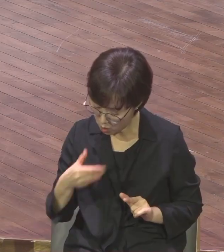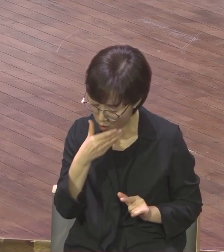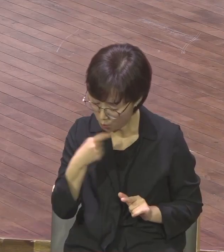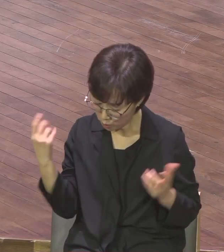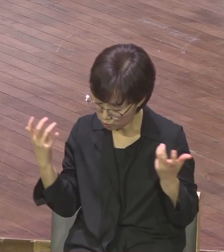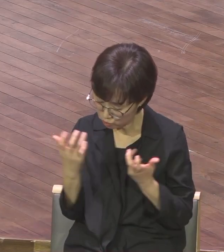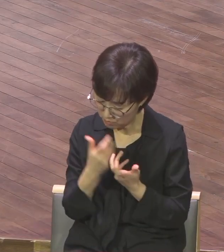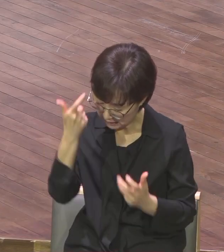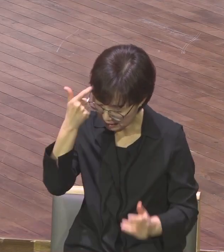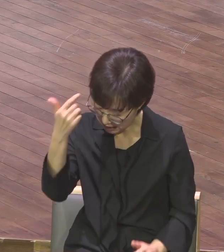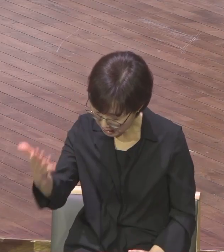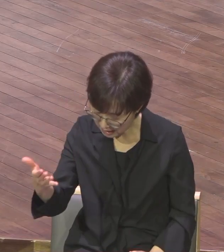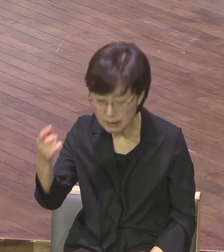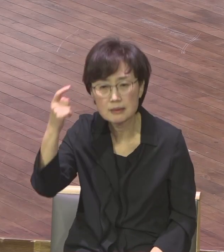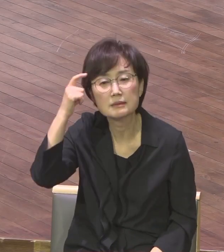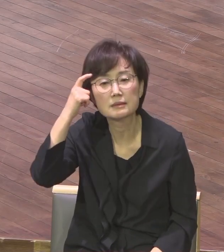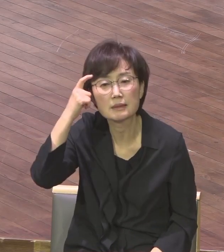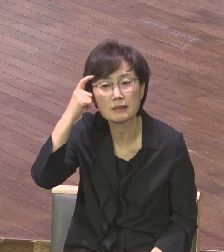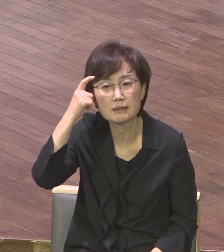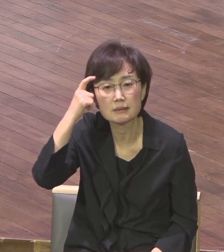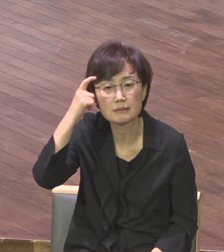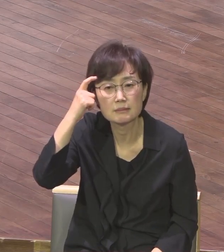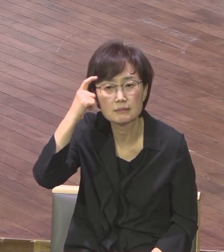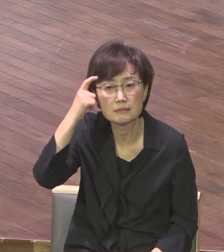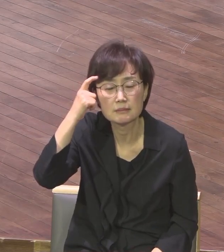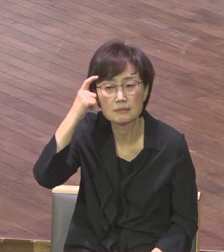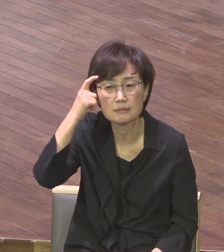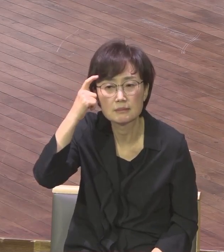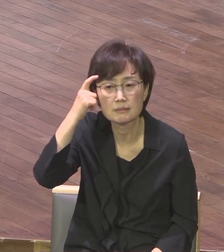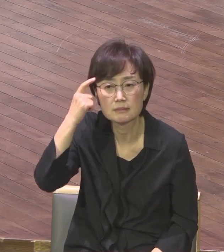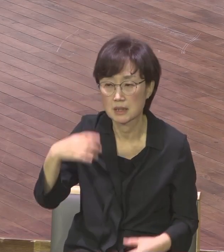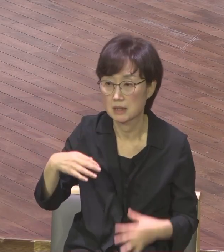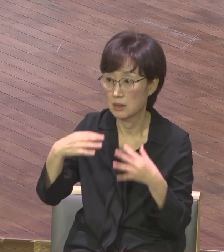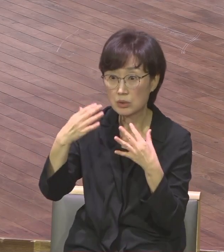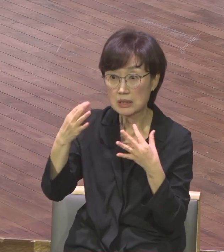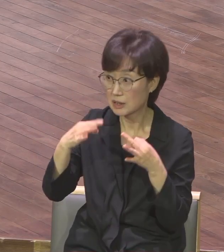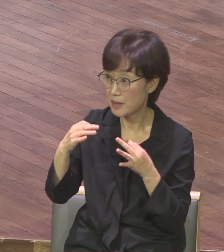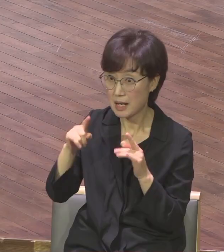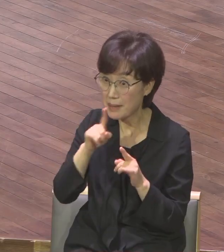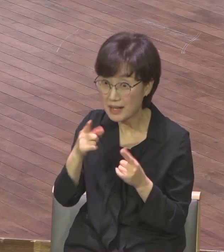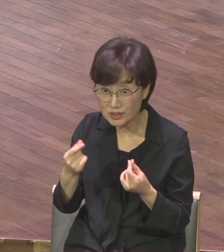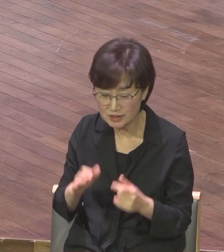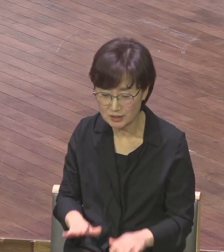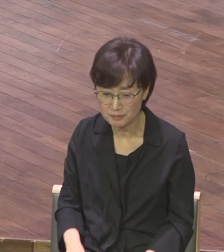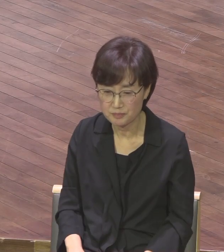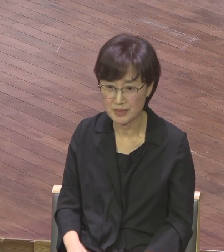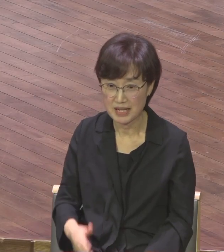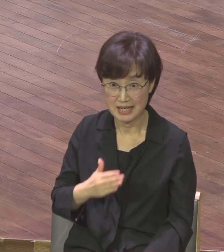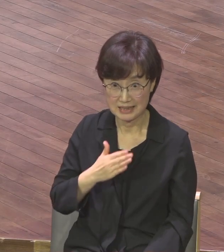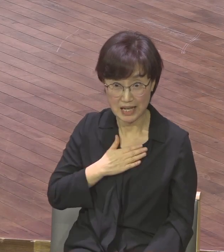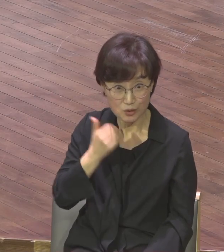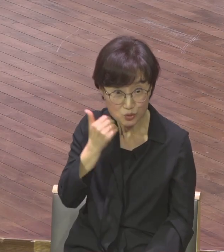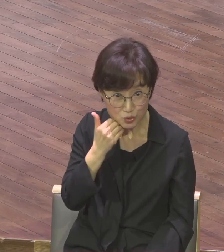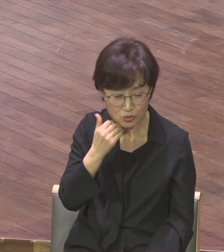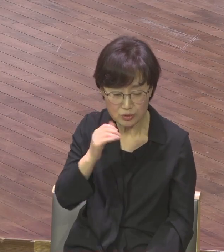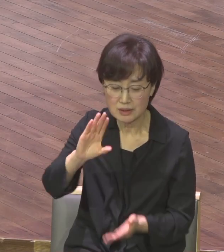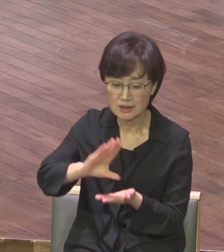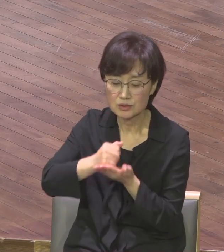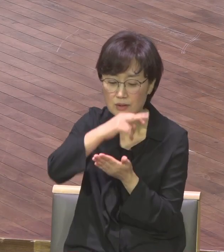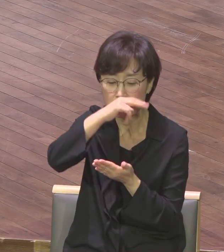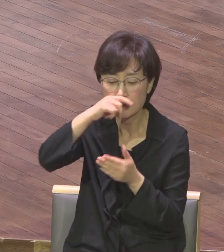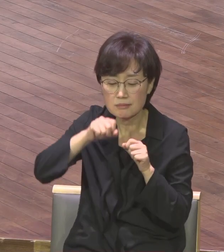복음으로 충만해지요. 여러분은요, 금요일 날 우리 인사했잖아요. 그리스도 향기라, 향기. 여러분